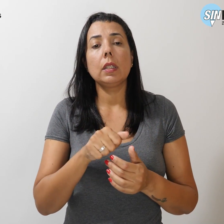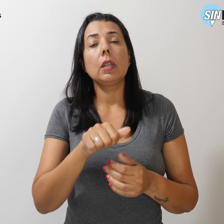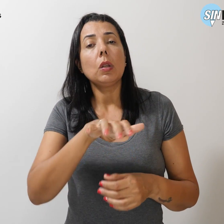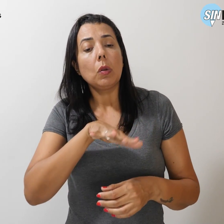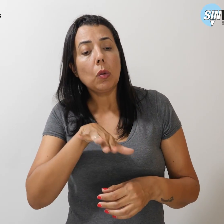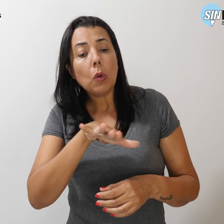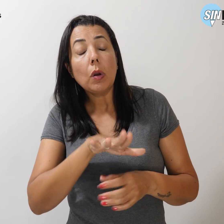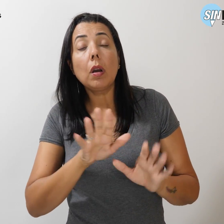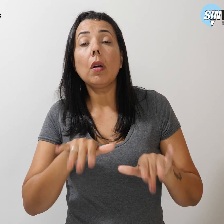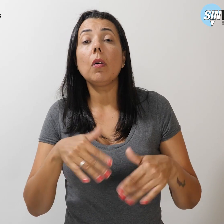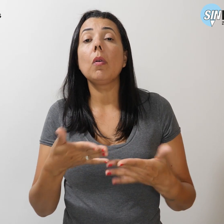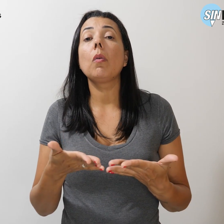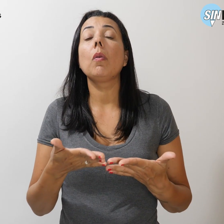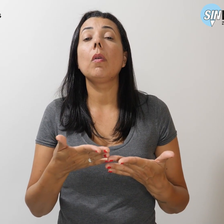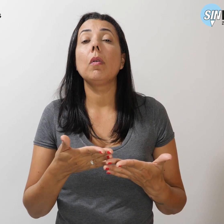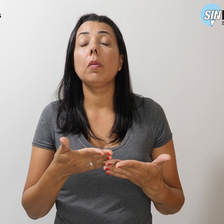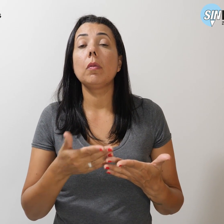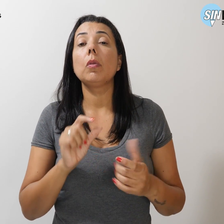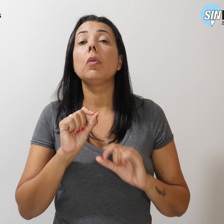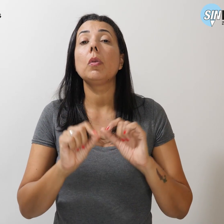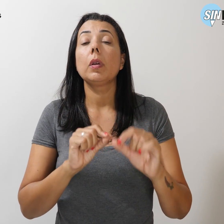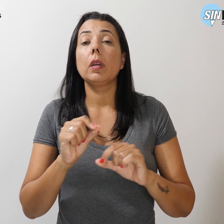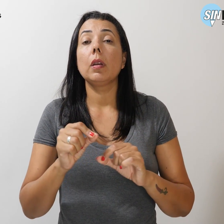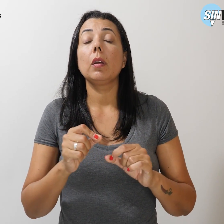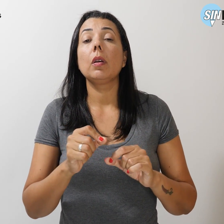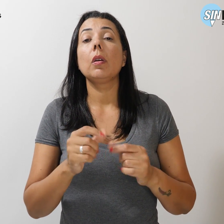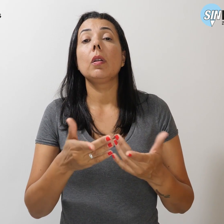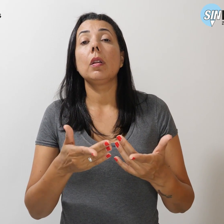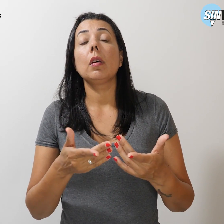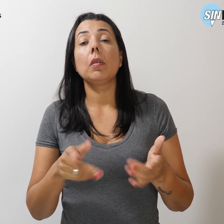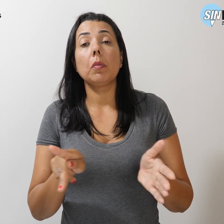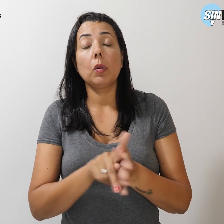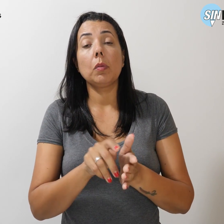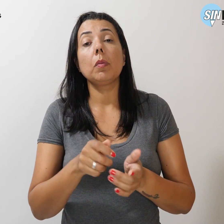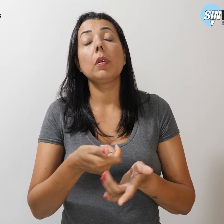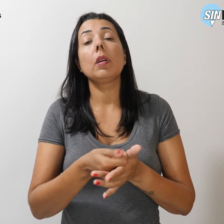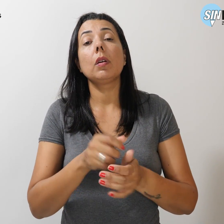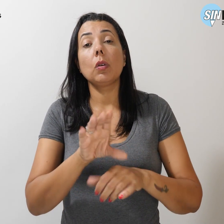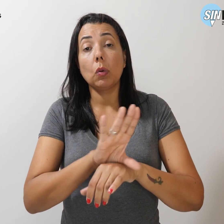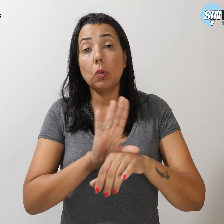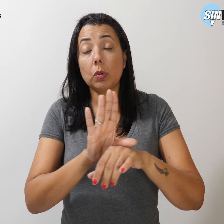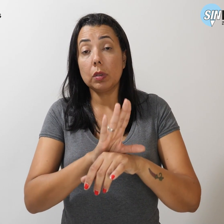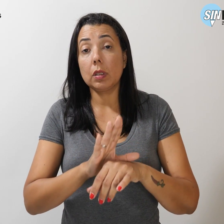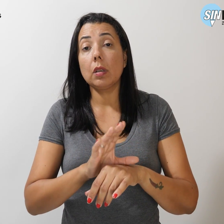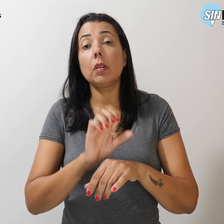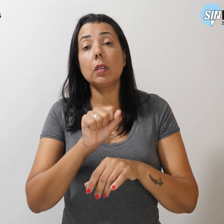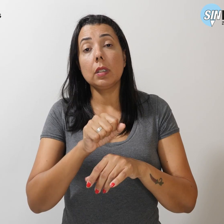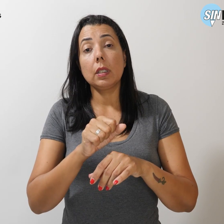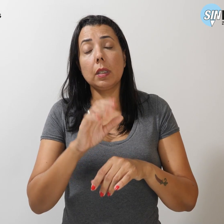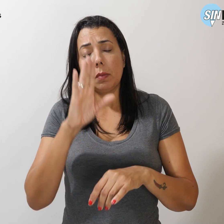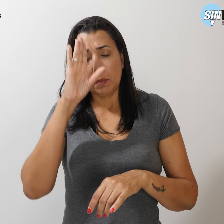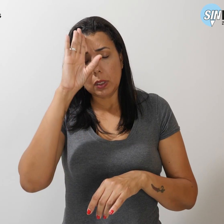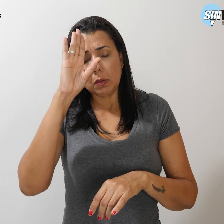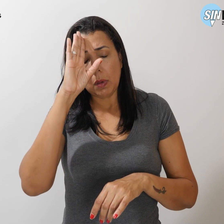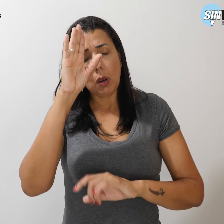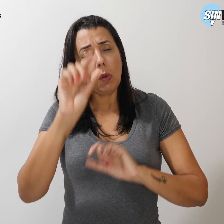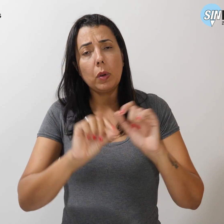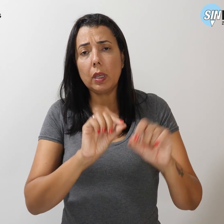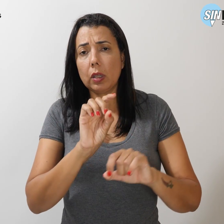no qual, segundo o comando da Constituição, devem imperar não apenas a